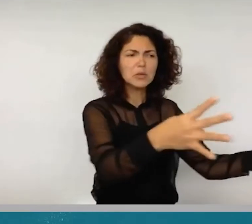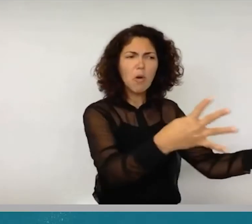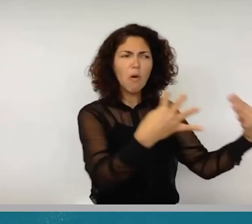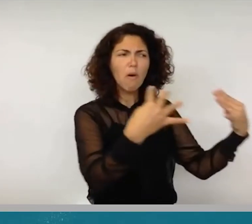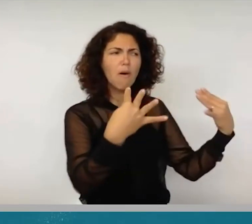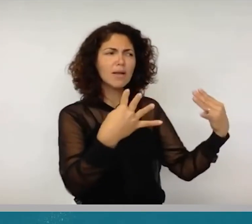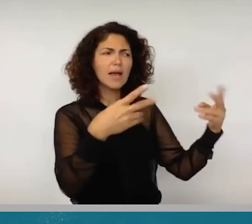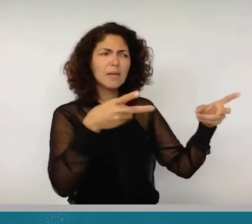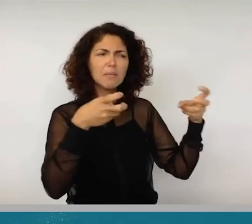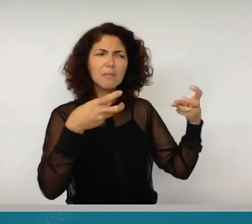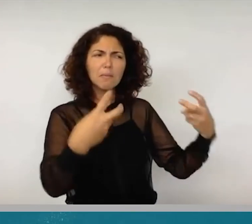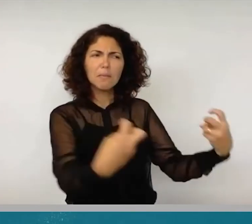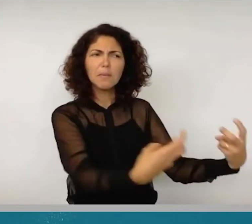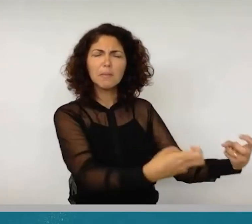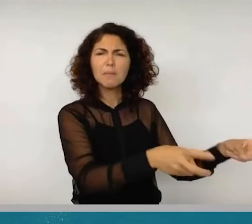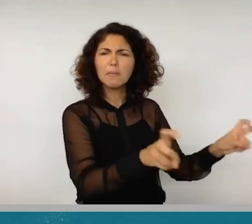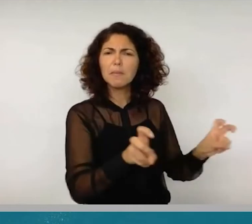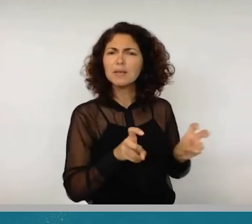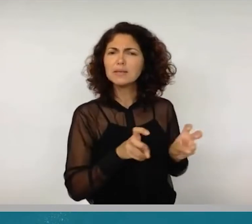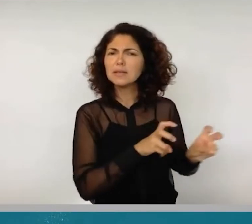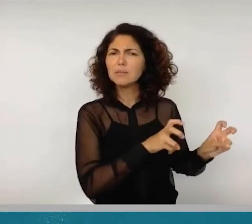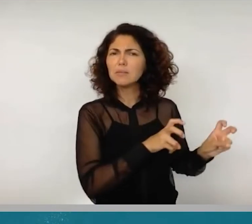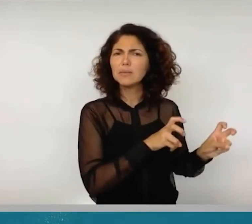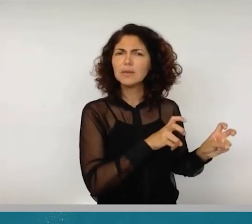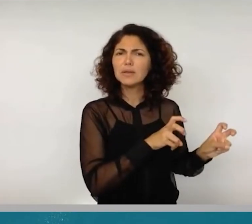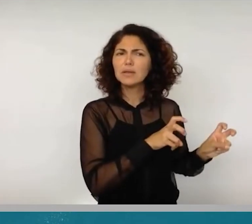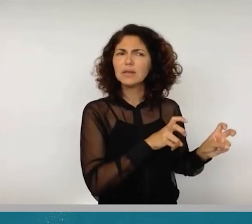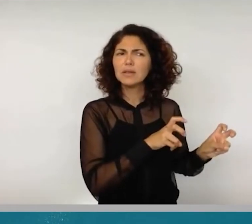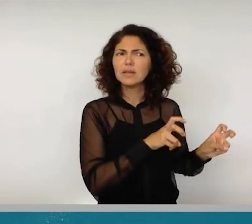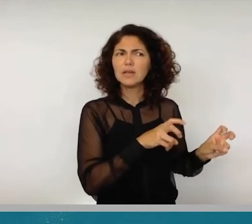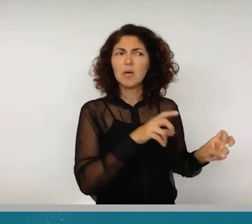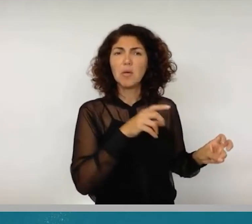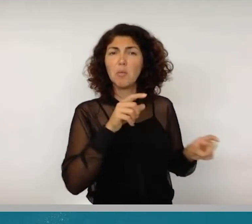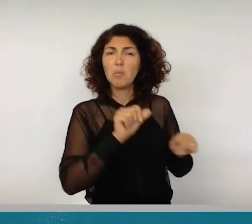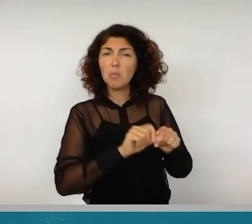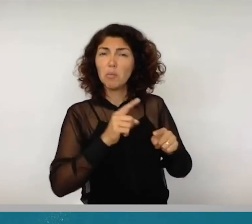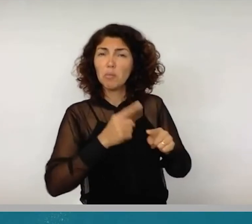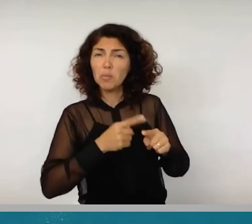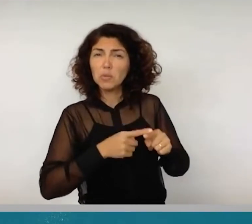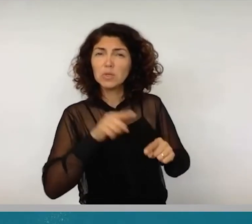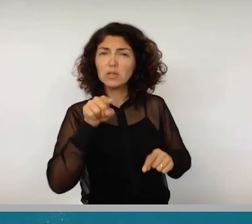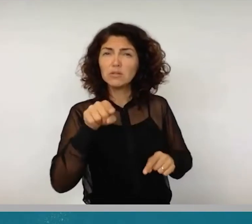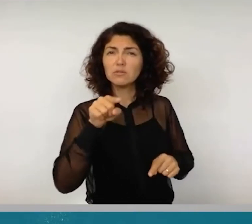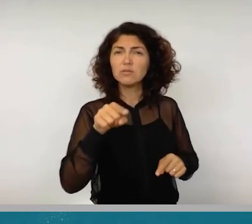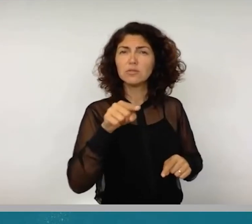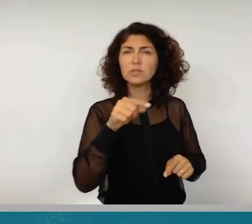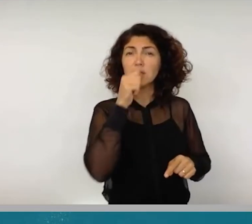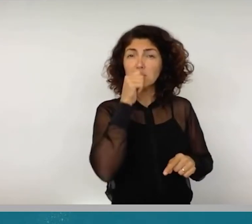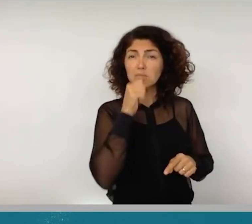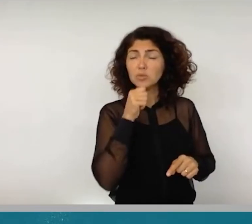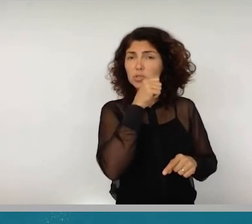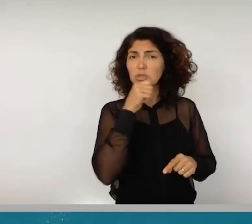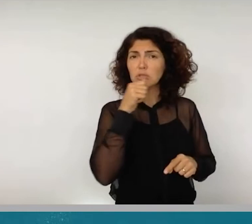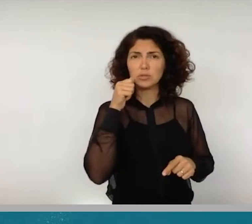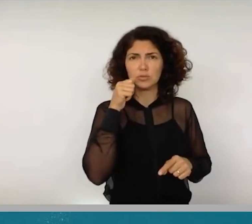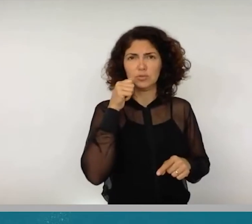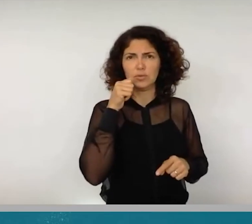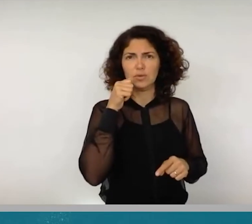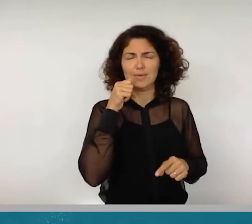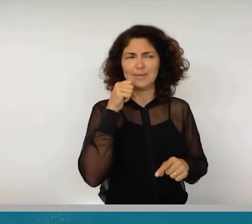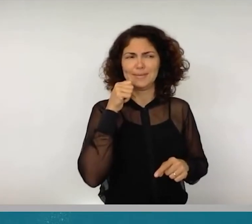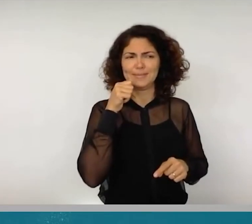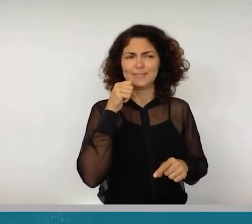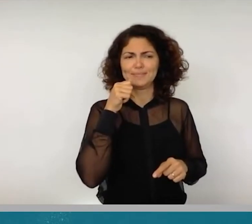com essa cara? Porque eu estou jejuando, né? Em verdade vos digo que eles já receberam a recompensa. Tu, porém,